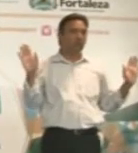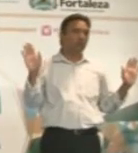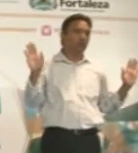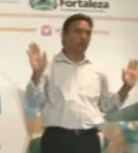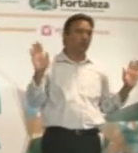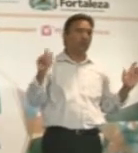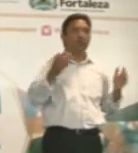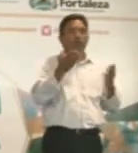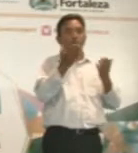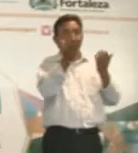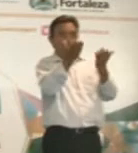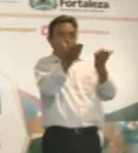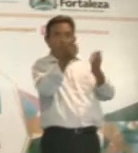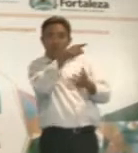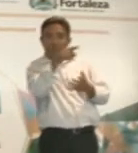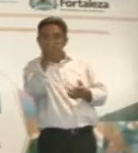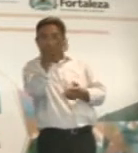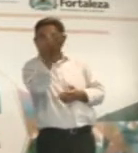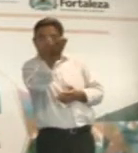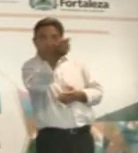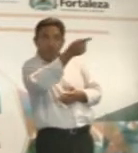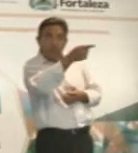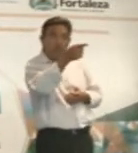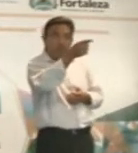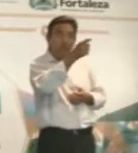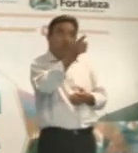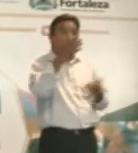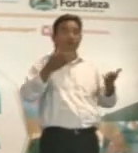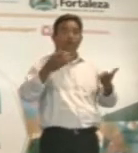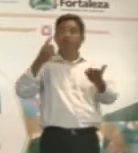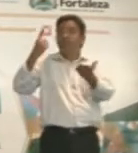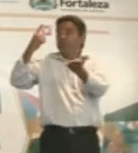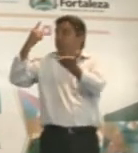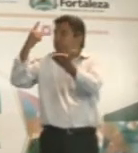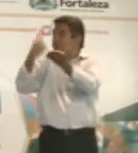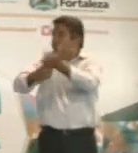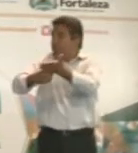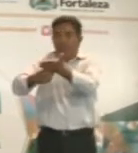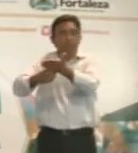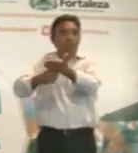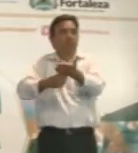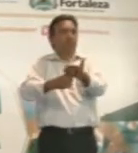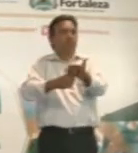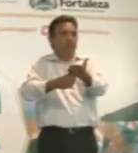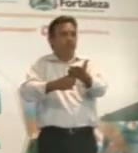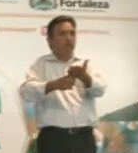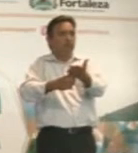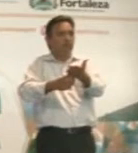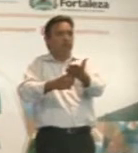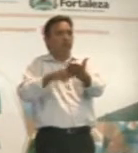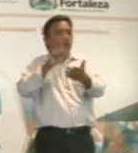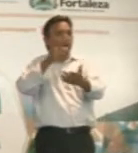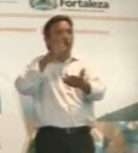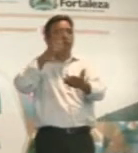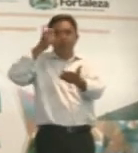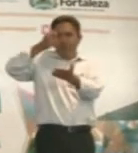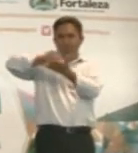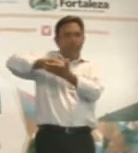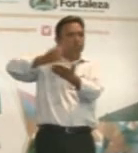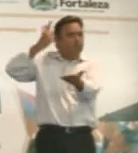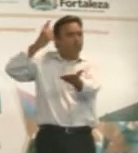eu vou pedir encarecidamente a vocês vão assumir um compromisso comigo. E mais do que esse compromisso aqui com o professor